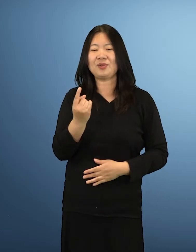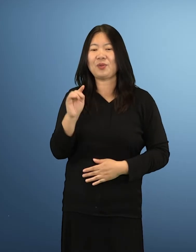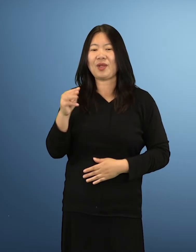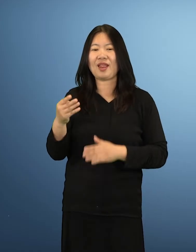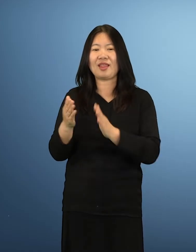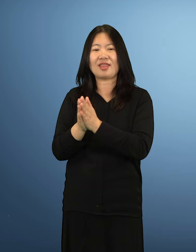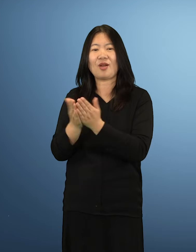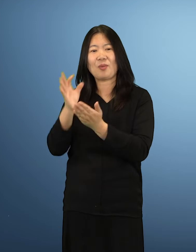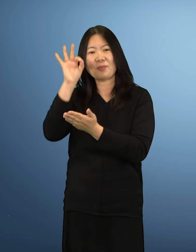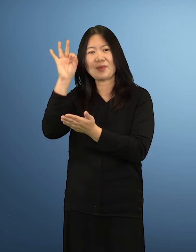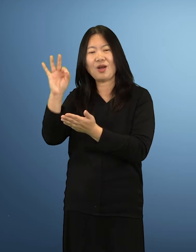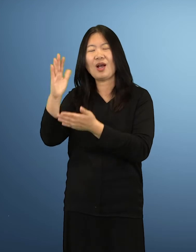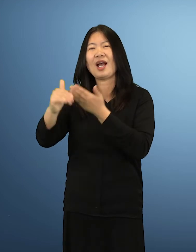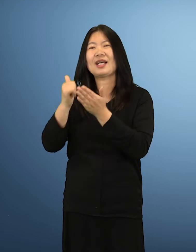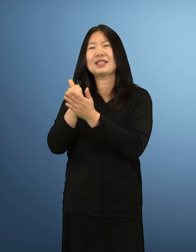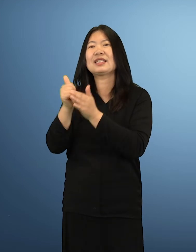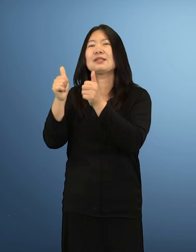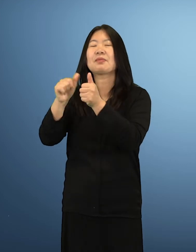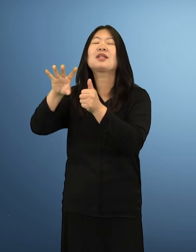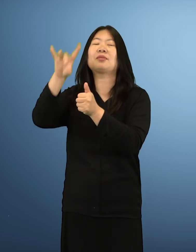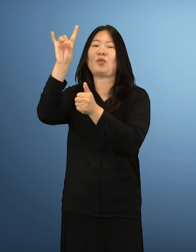하나님의 심판에서부터 시작합니다.